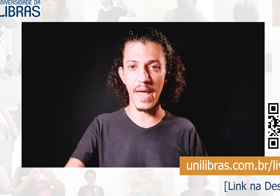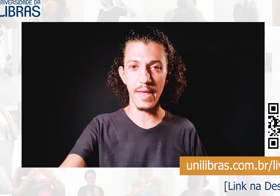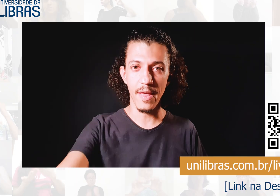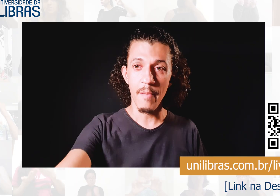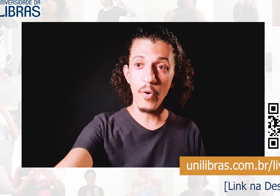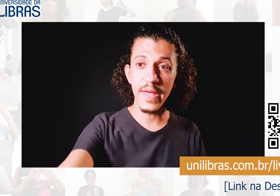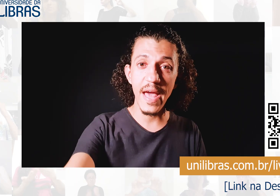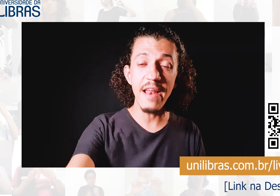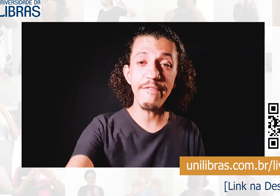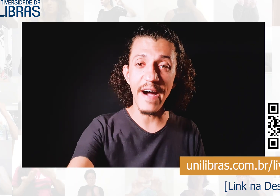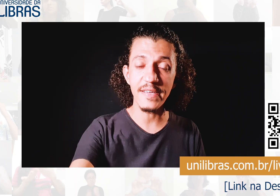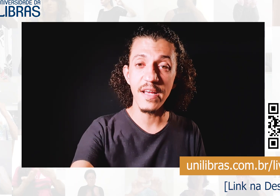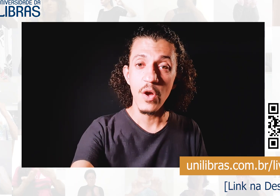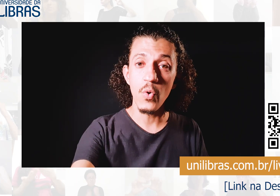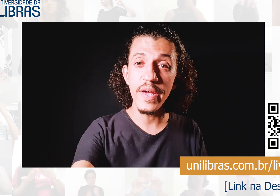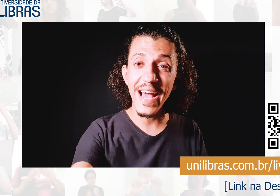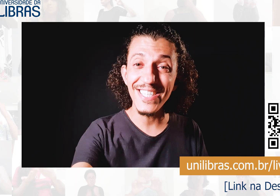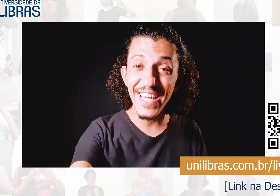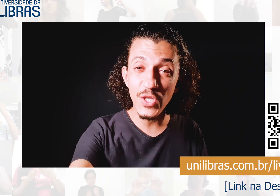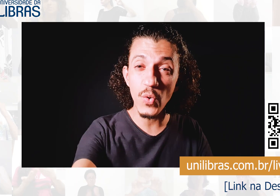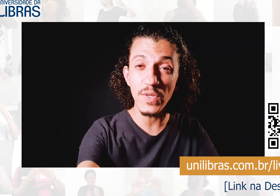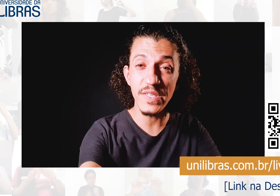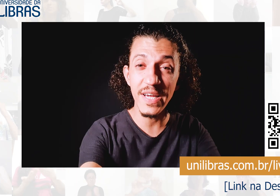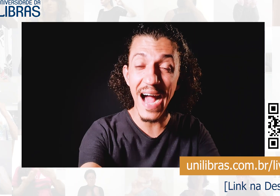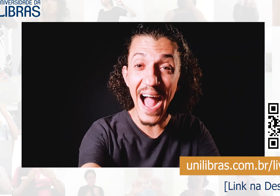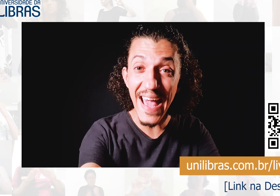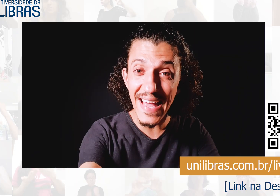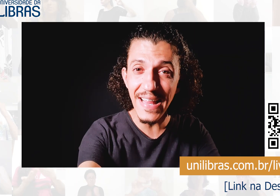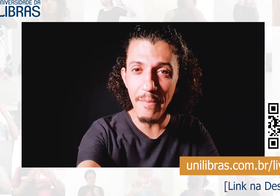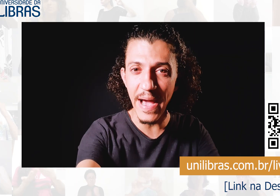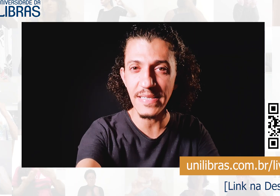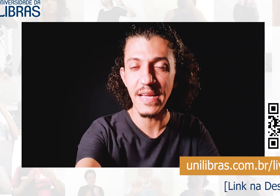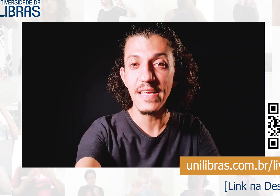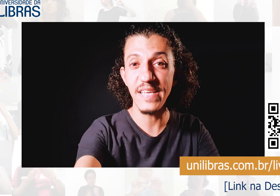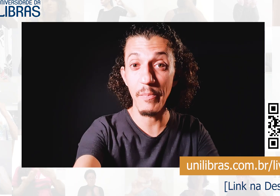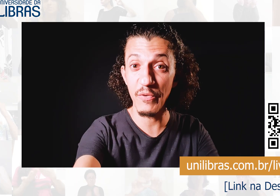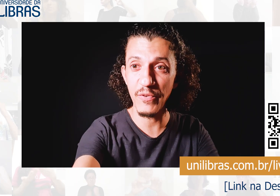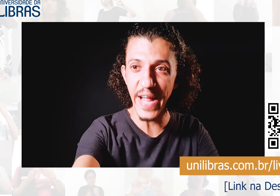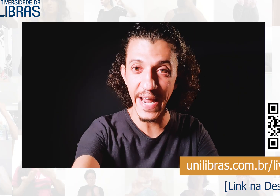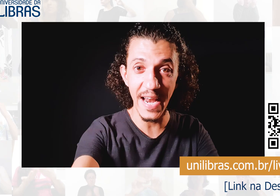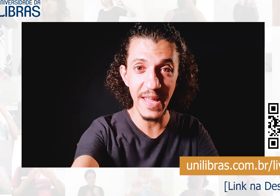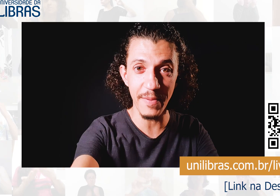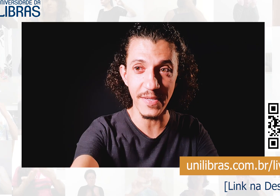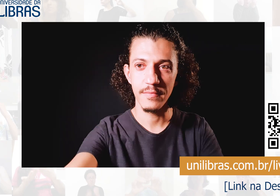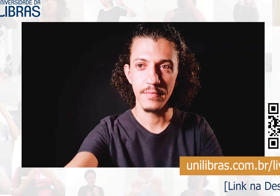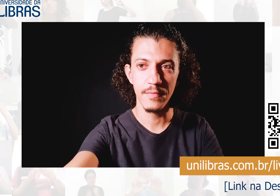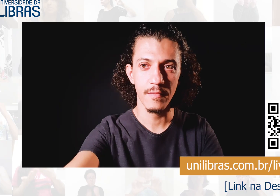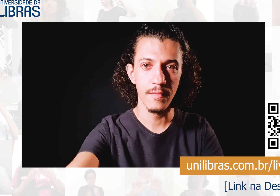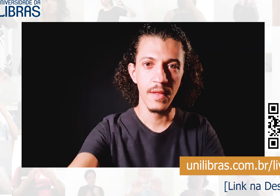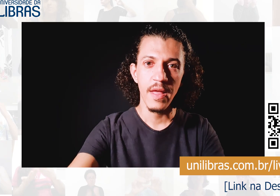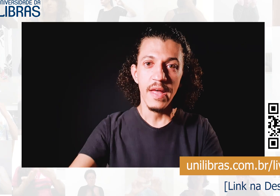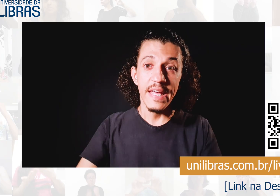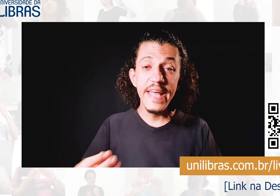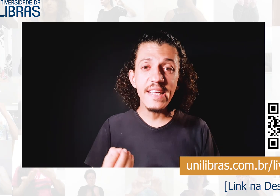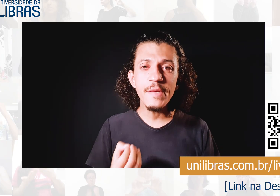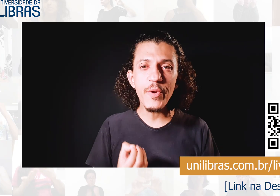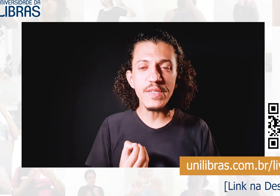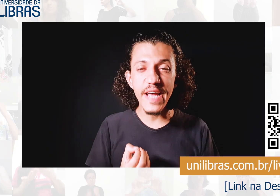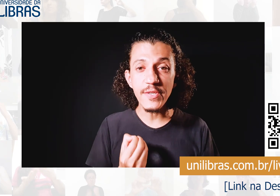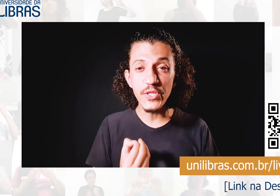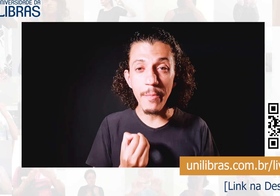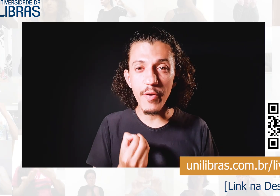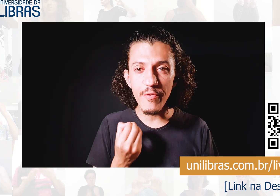Libras também, porque ele faz com que a gente consiga ainda mais se aprofundar na Libras. E